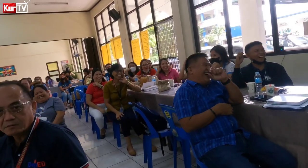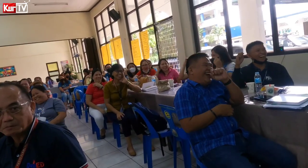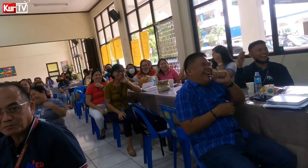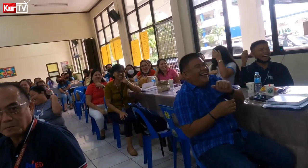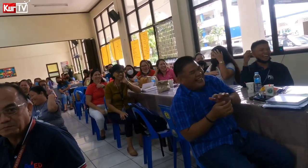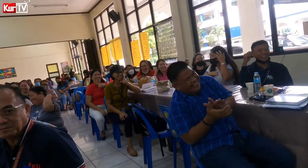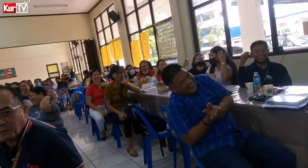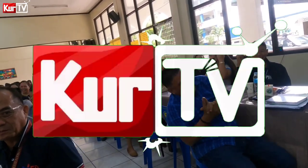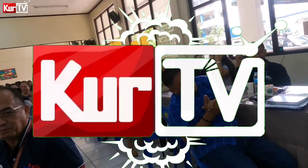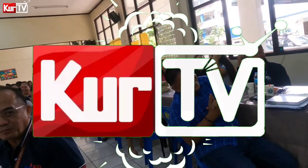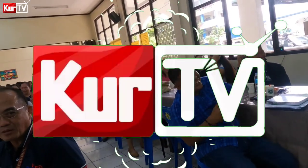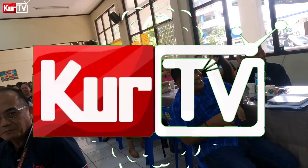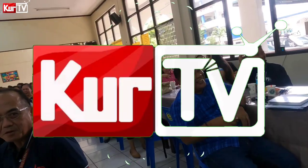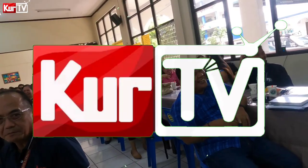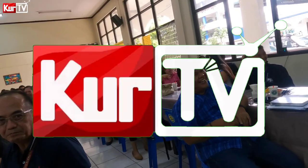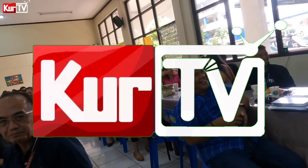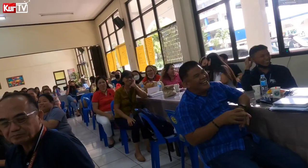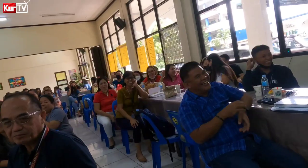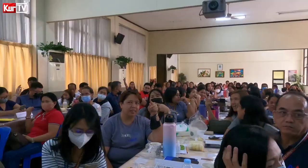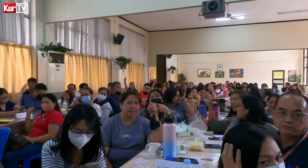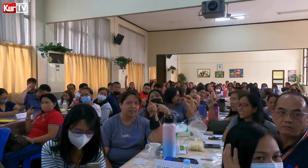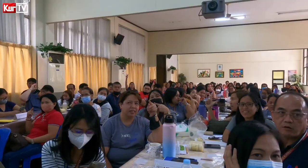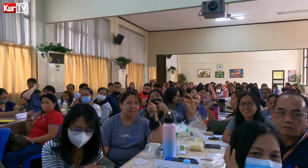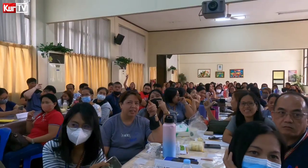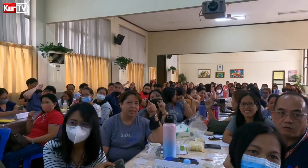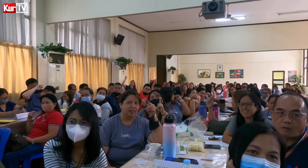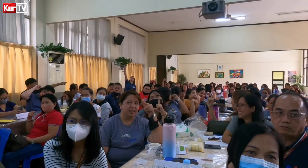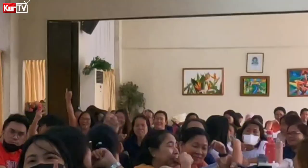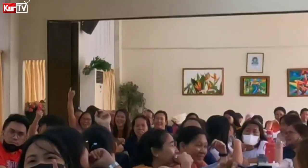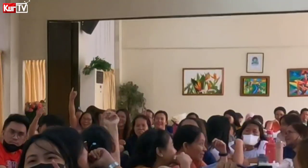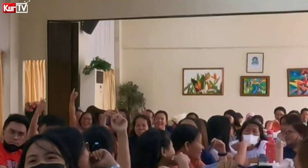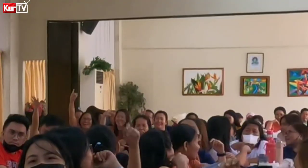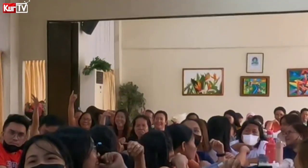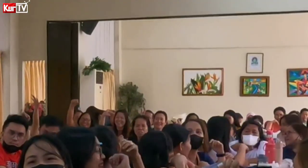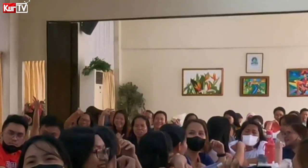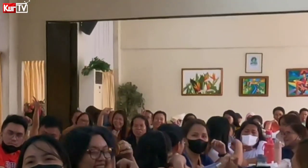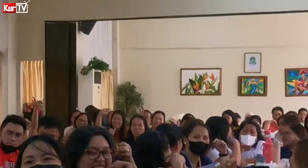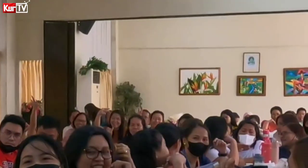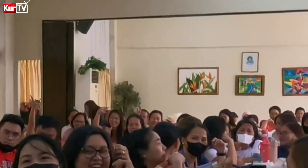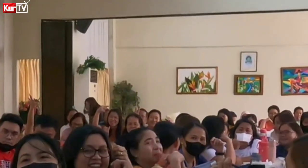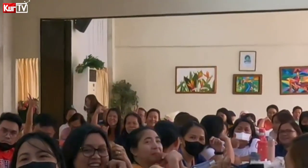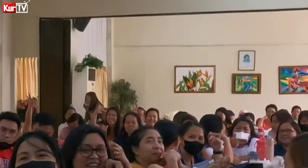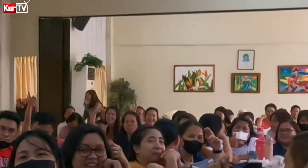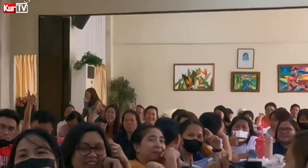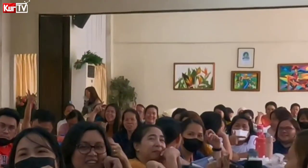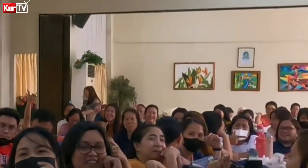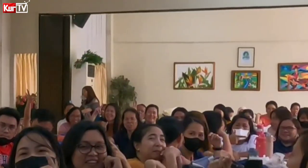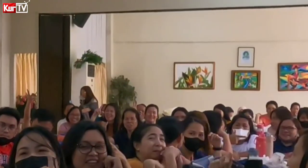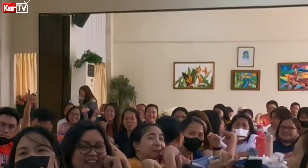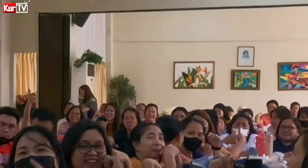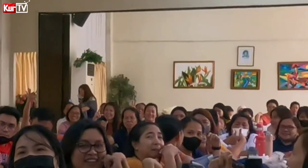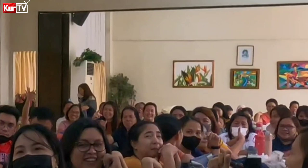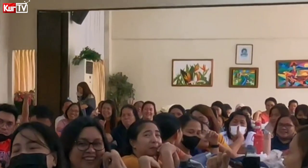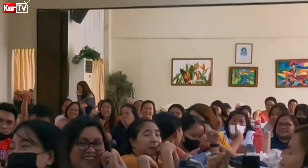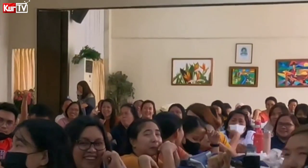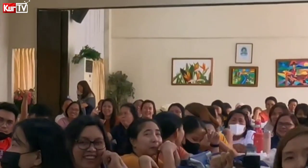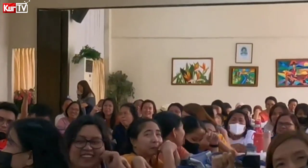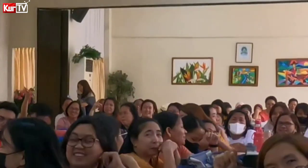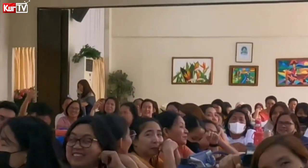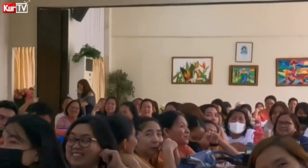Next, ano yung grade 3? Ano yung grade 3? Ah, ano yung grade six. Okay, okay. Letter